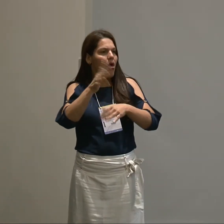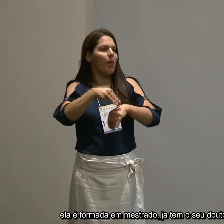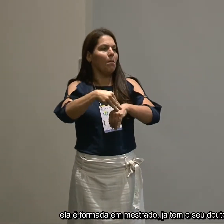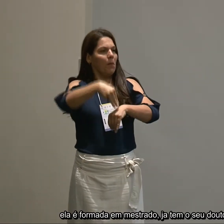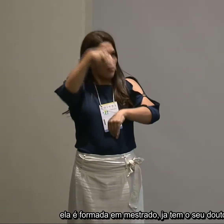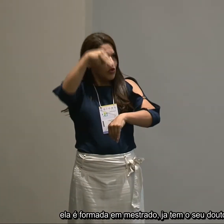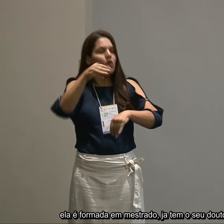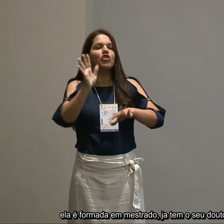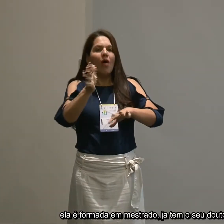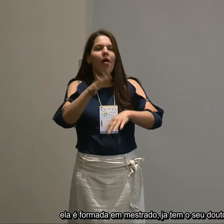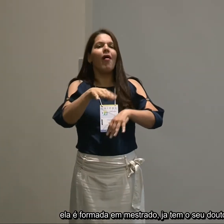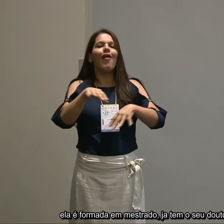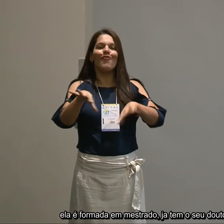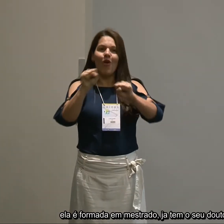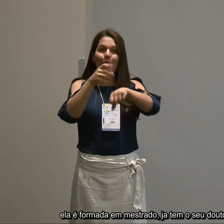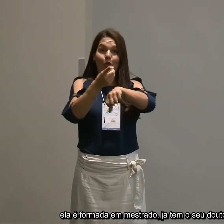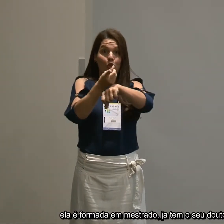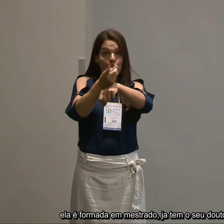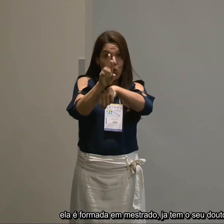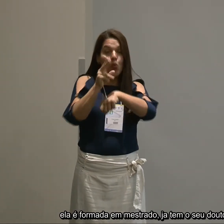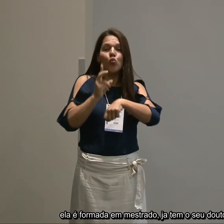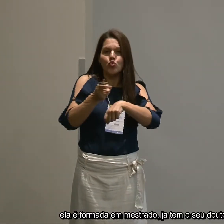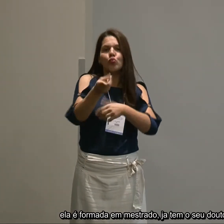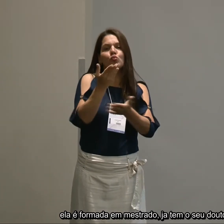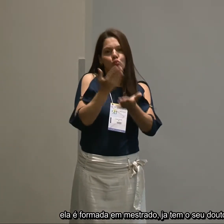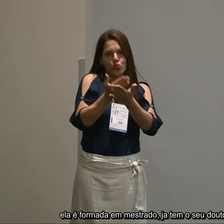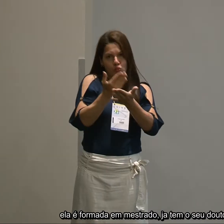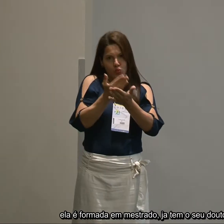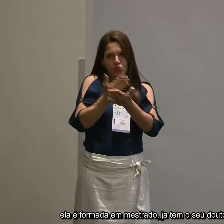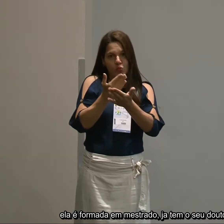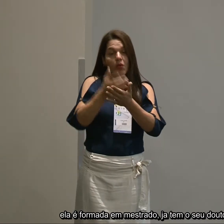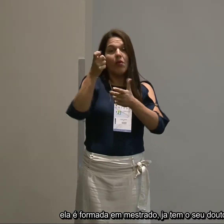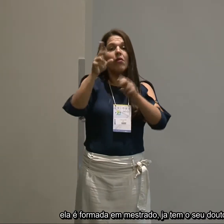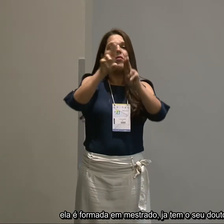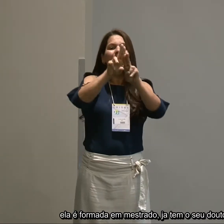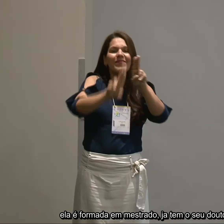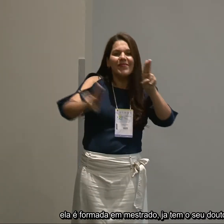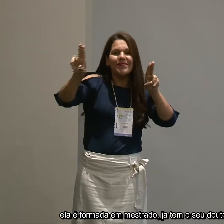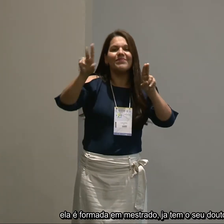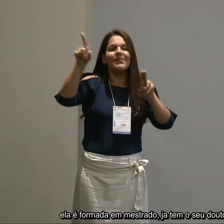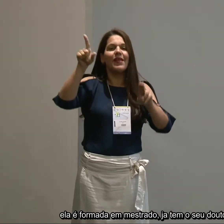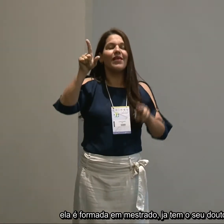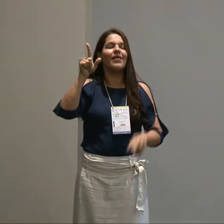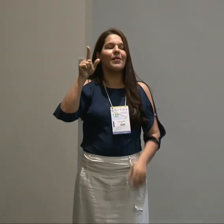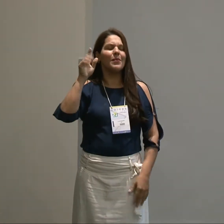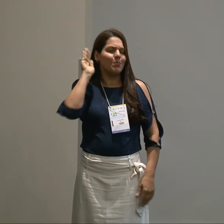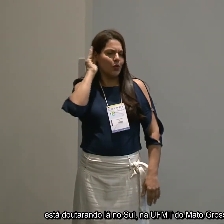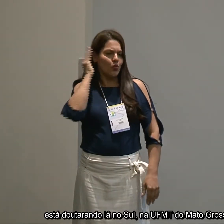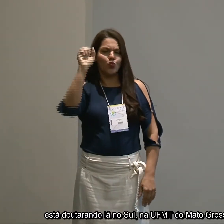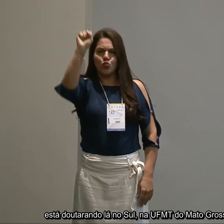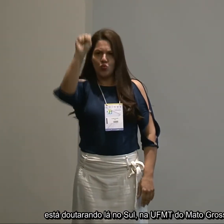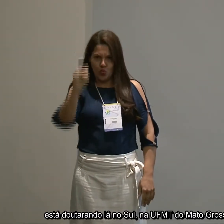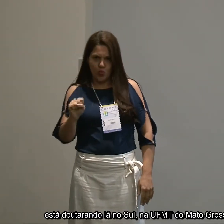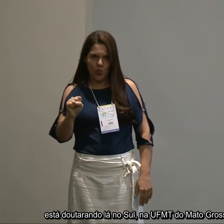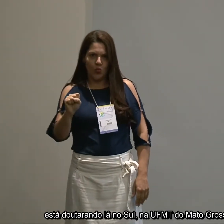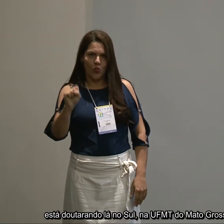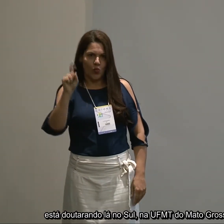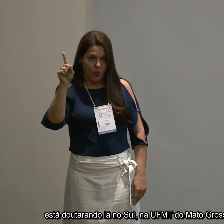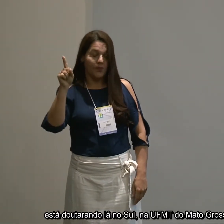Ela já é formada em mestrado, já tem o seu doutorado, está doutorando lá